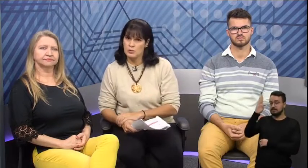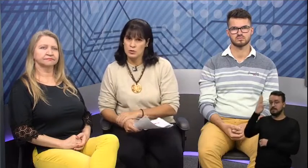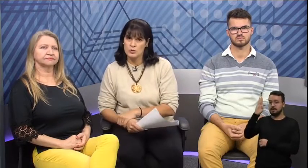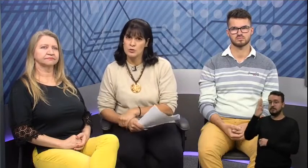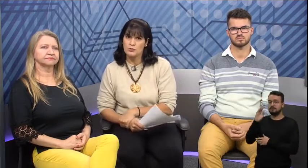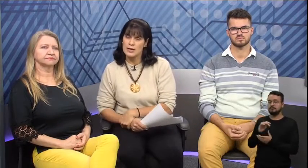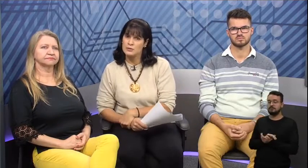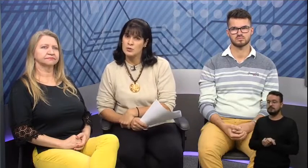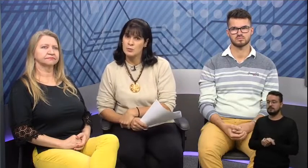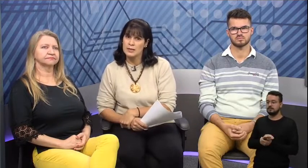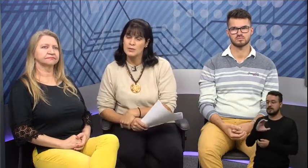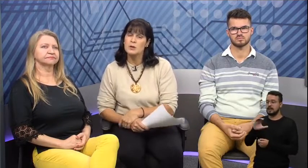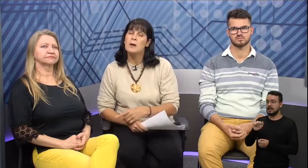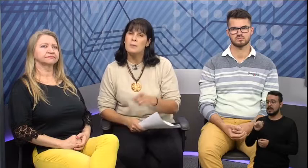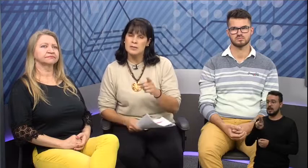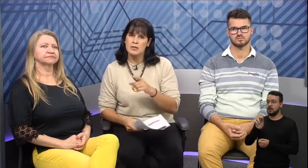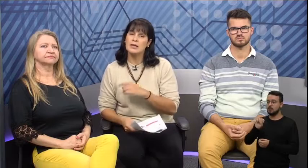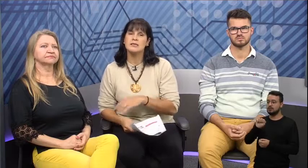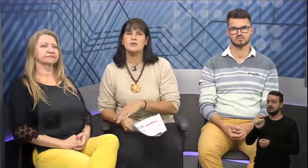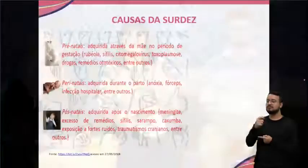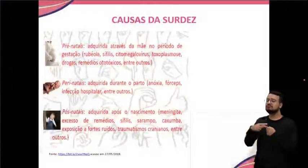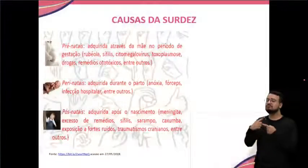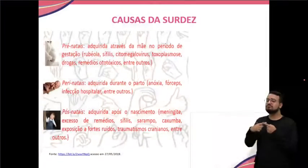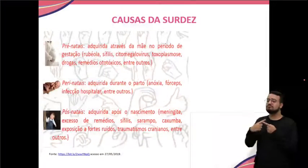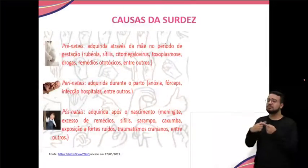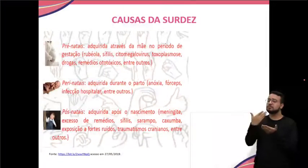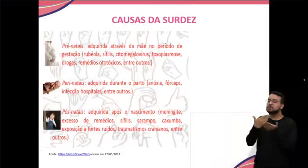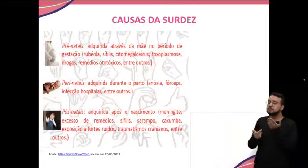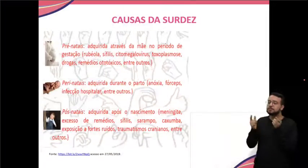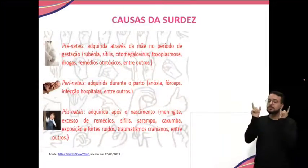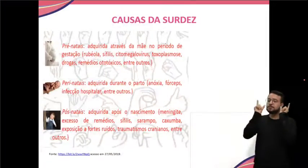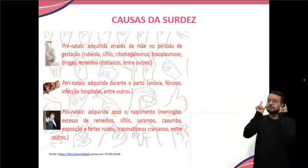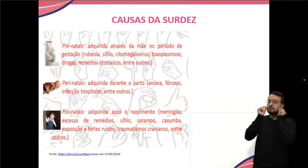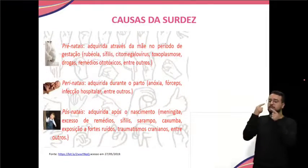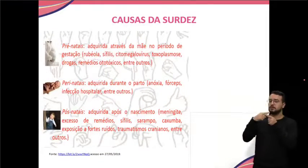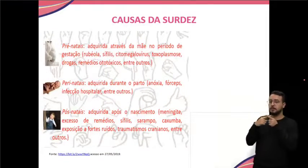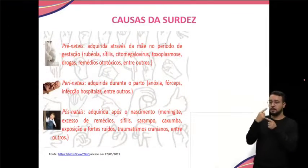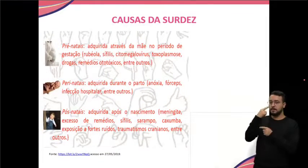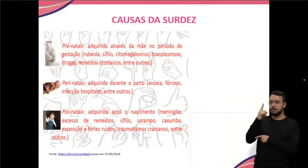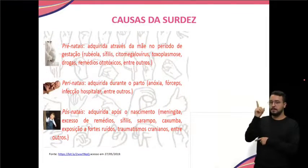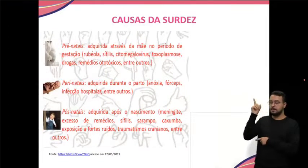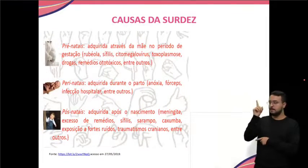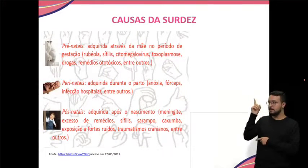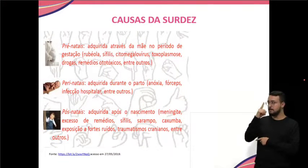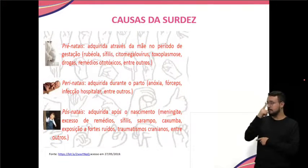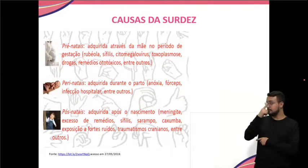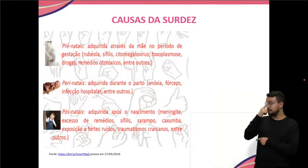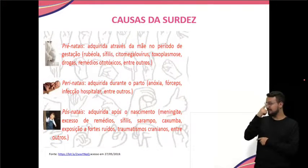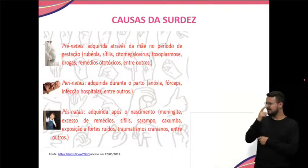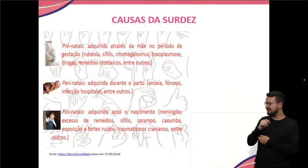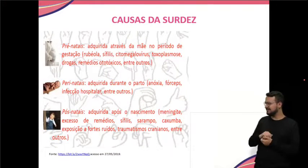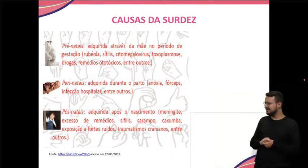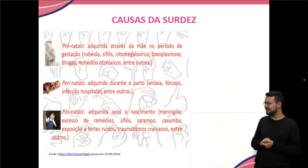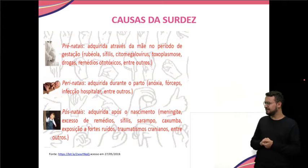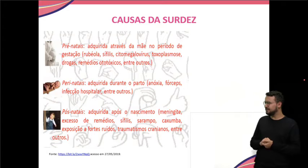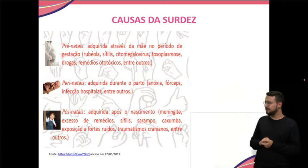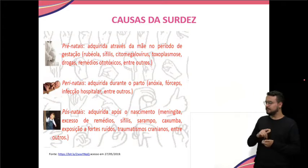nossos convidados sobre isso, mas olha lá esse quadro para você entender melhor. Nós temos algumas causas que são consideradas